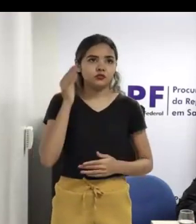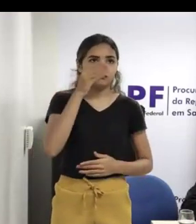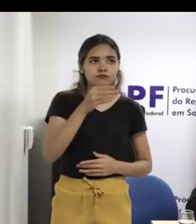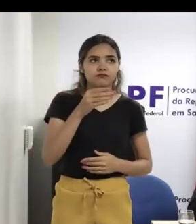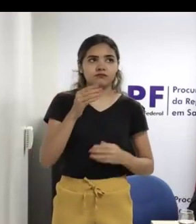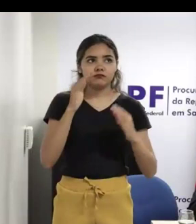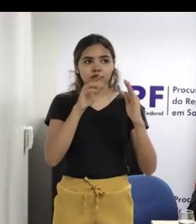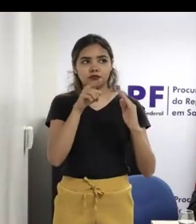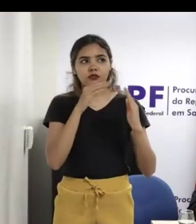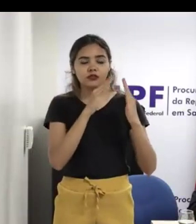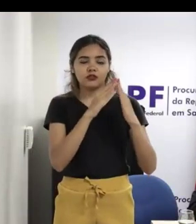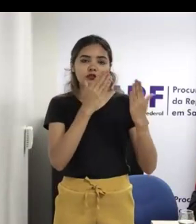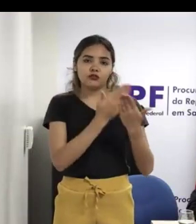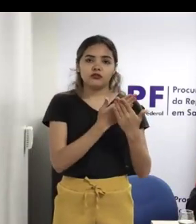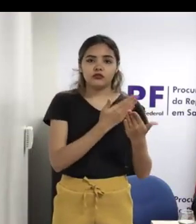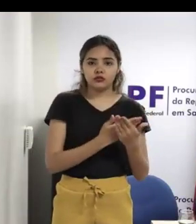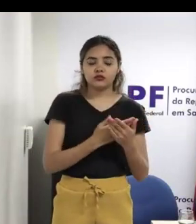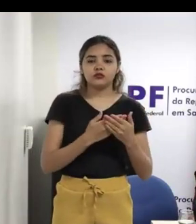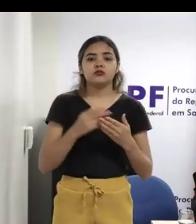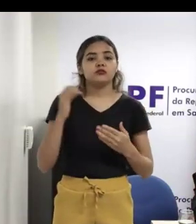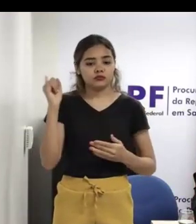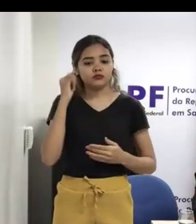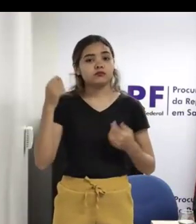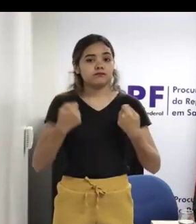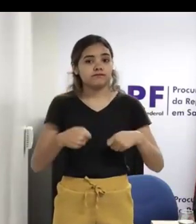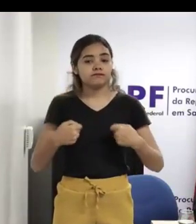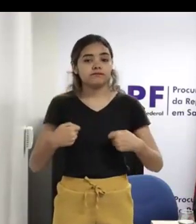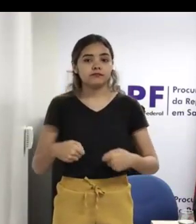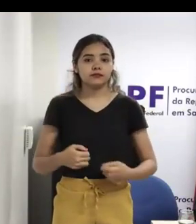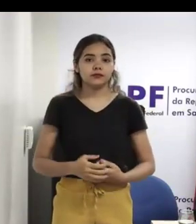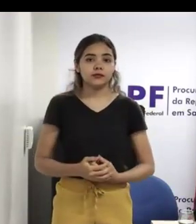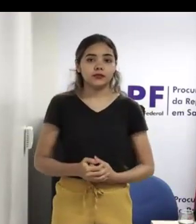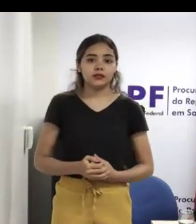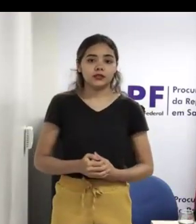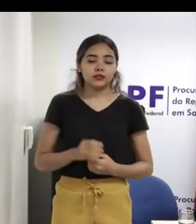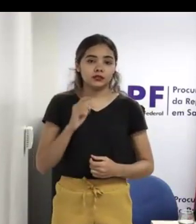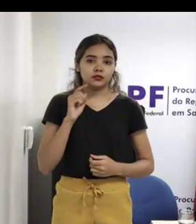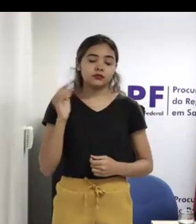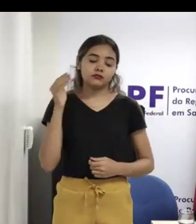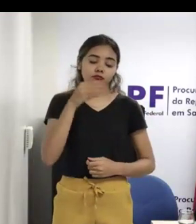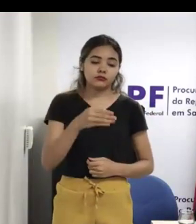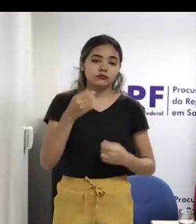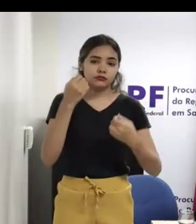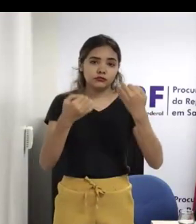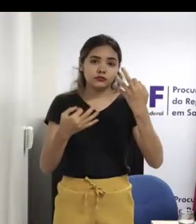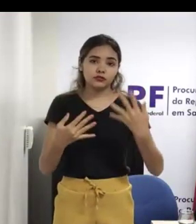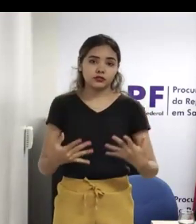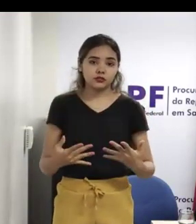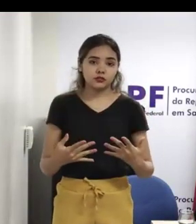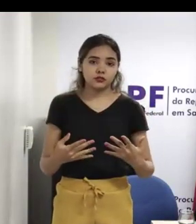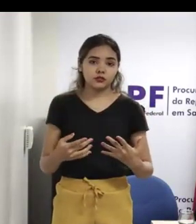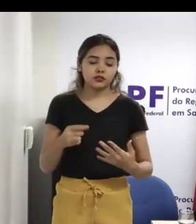somos da repressão criminal somos da repressão criminal e o Ministério Público também da cobrança